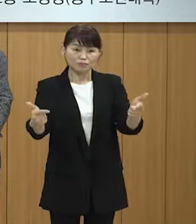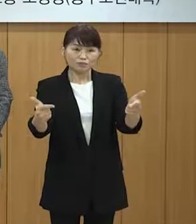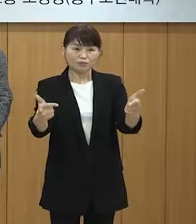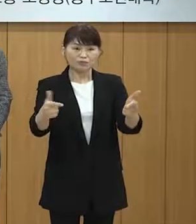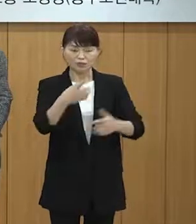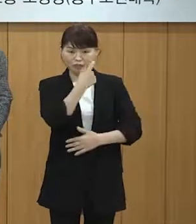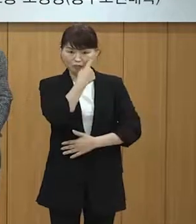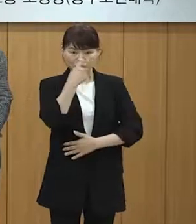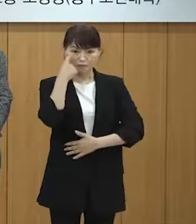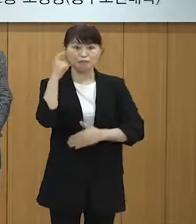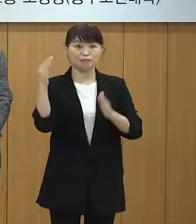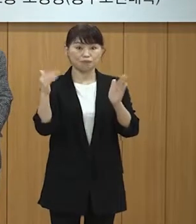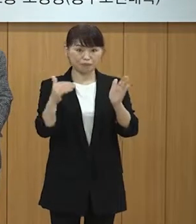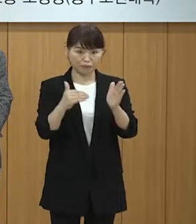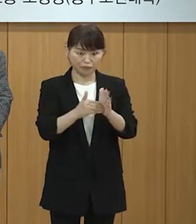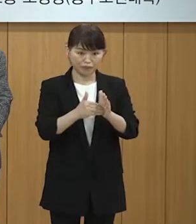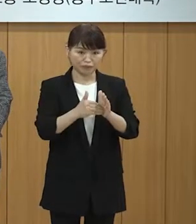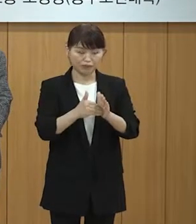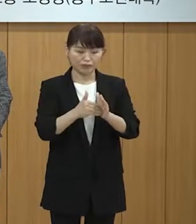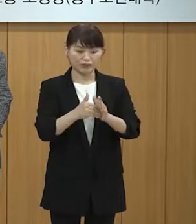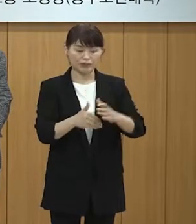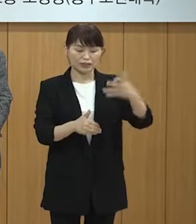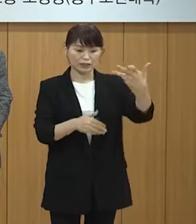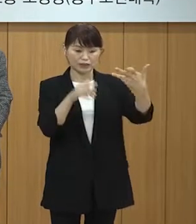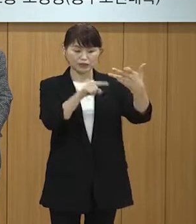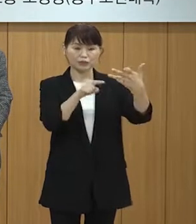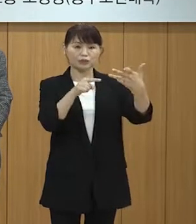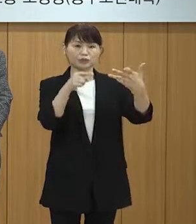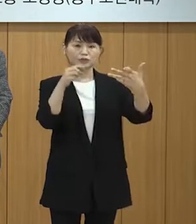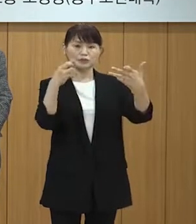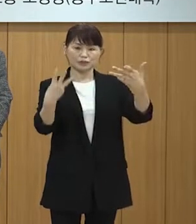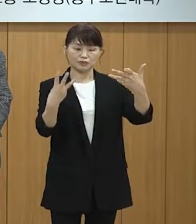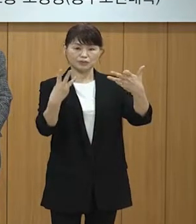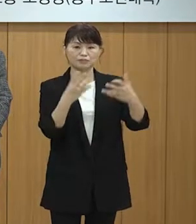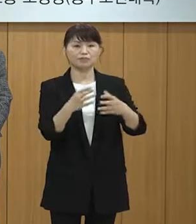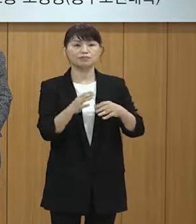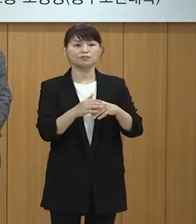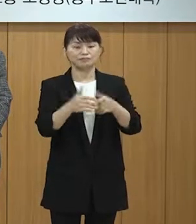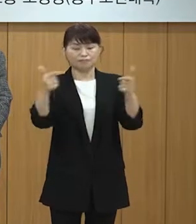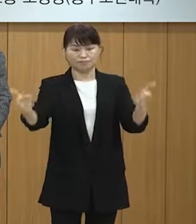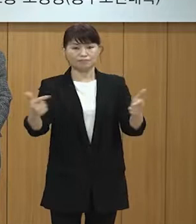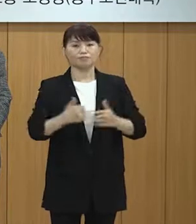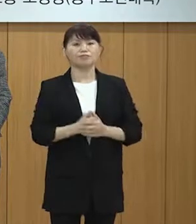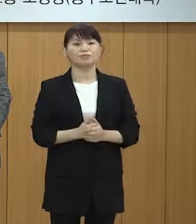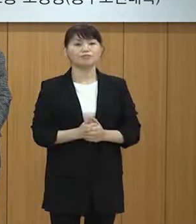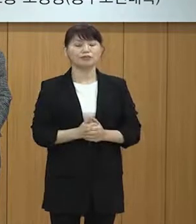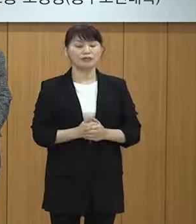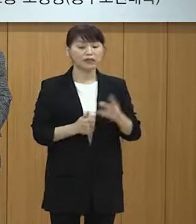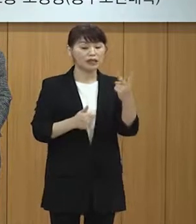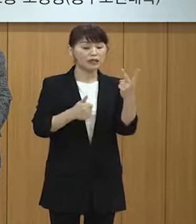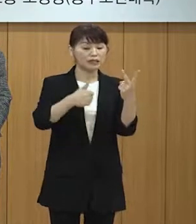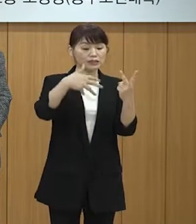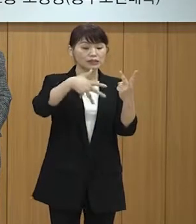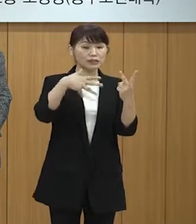평균 19.3% 증가하였으며 2차 재난기본 지급 시 평균